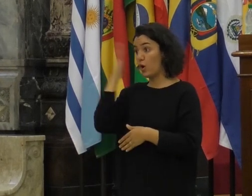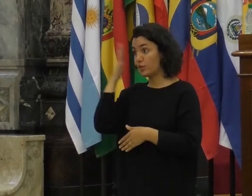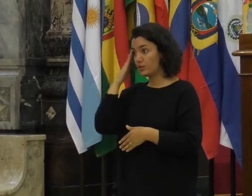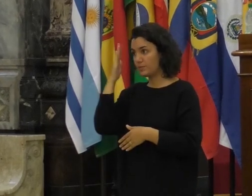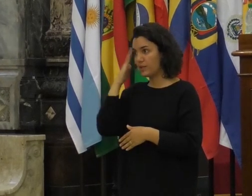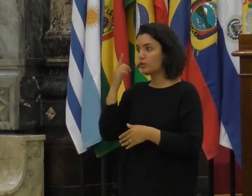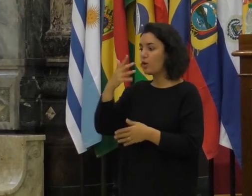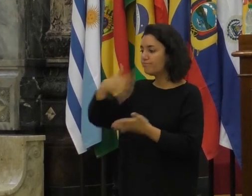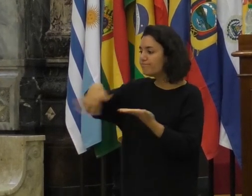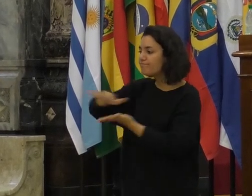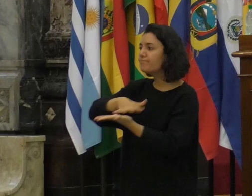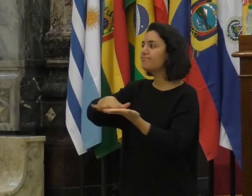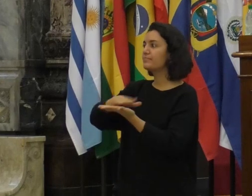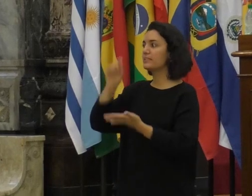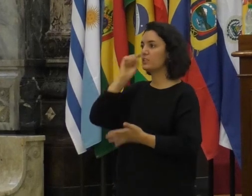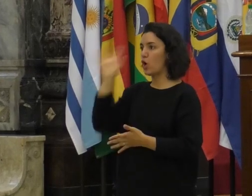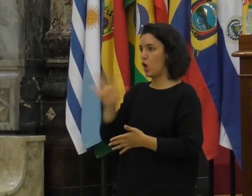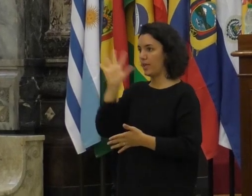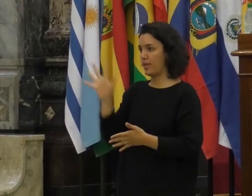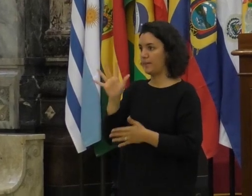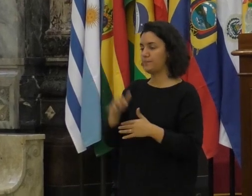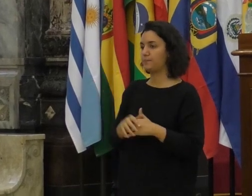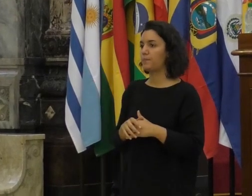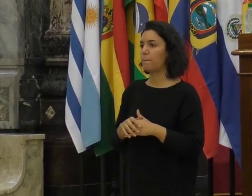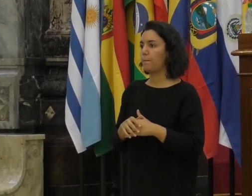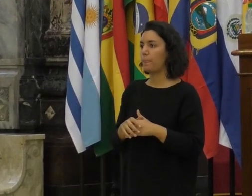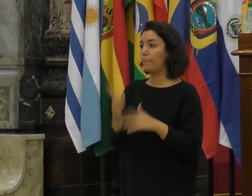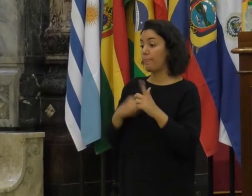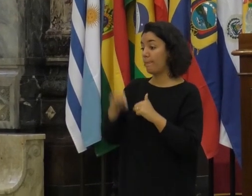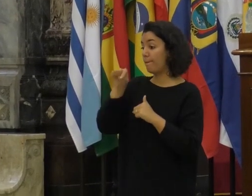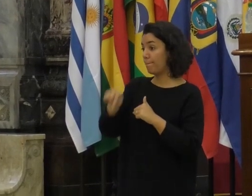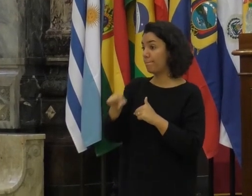de la psicología, esa particular